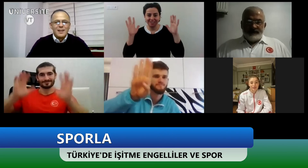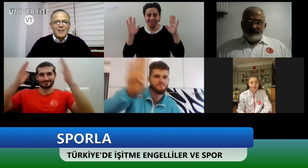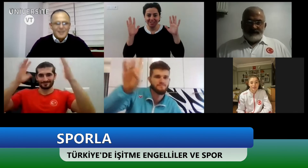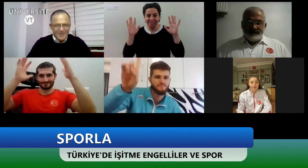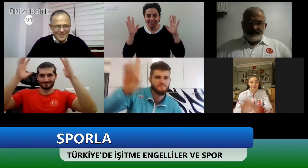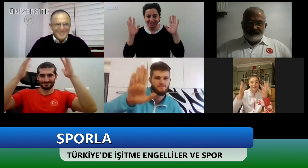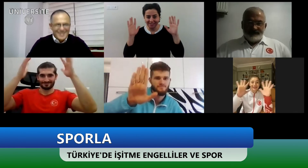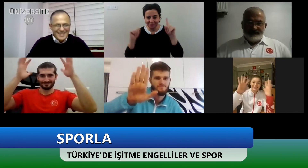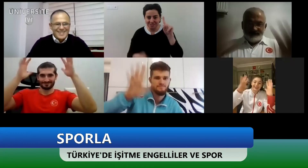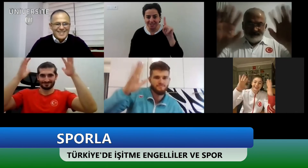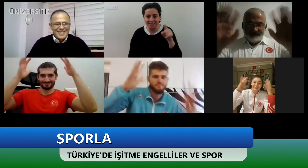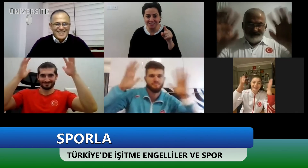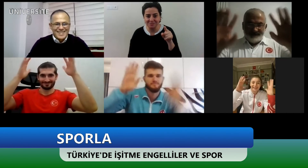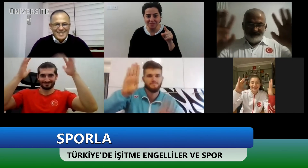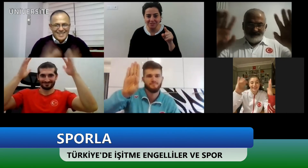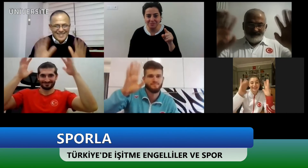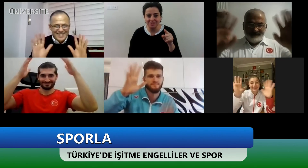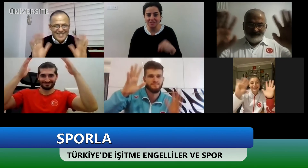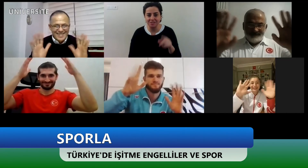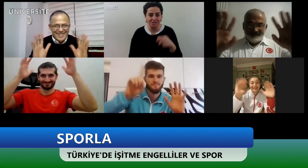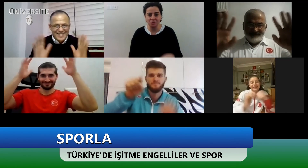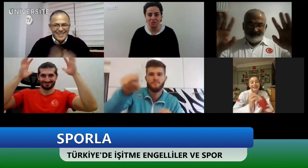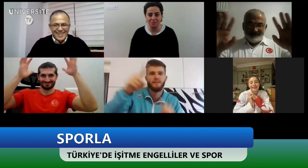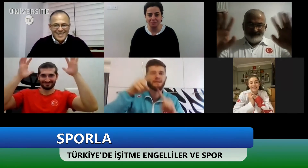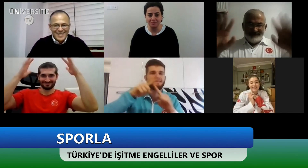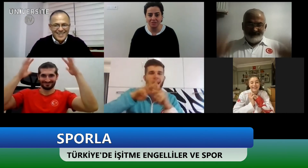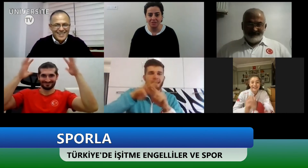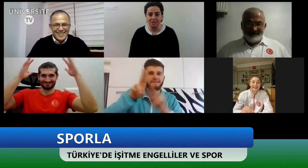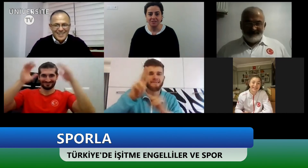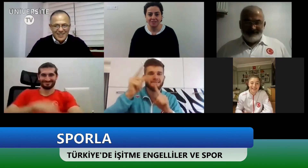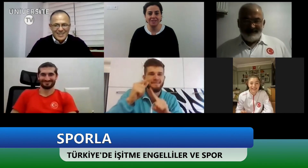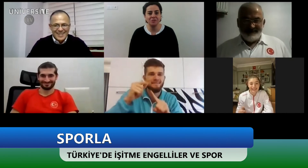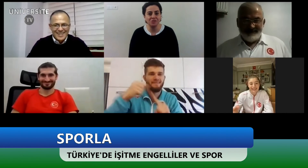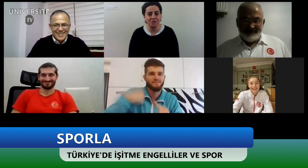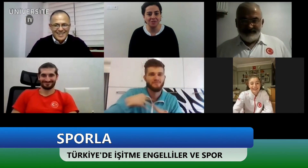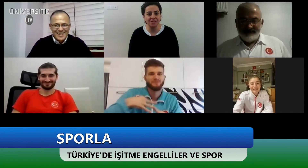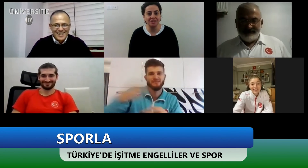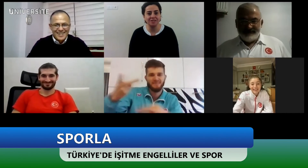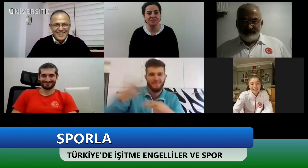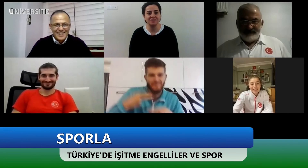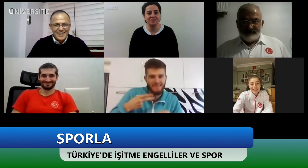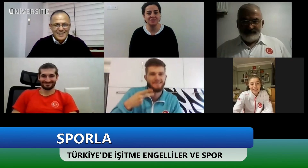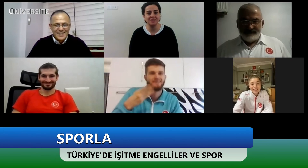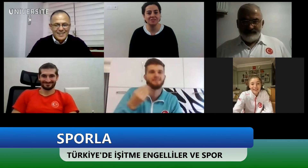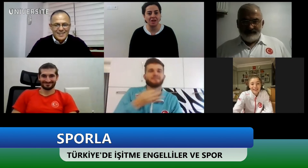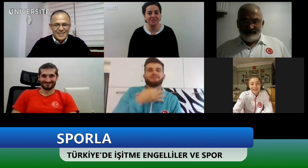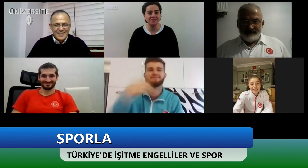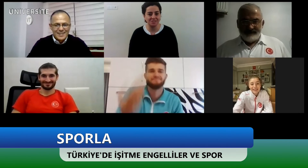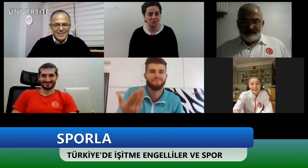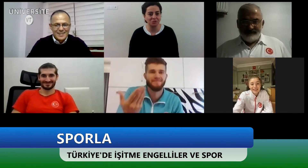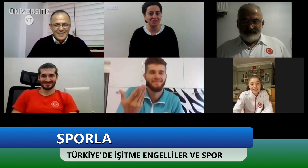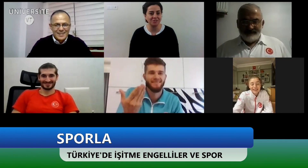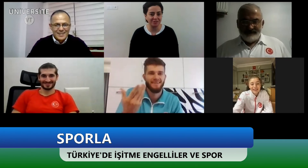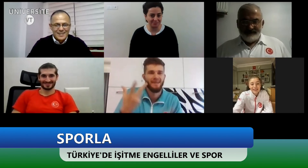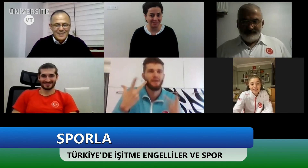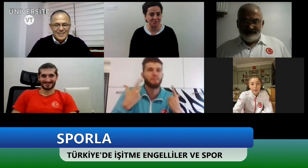Teşekkürler. Bir saniye. Yasin Bey bir şey. Yasin Hocam. Evet. Tekin Hocam sizi davetiniz